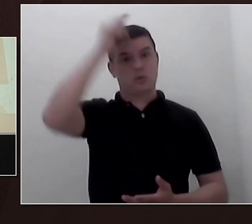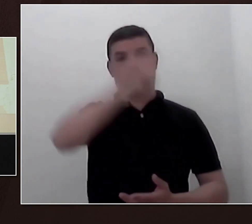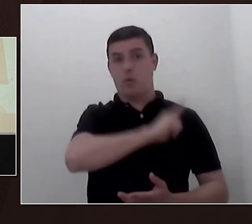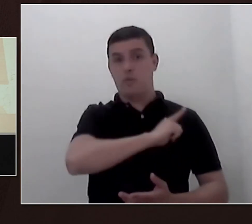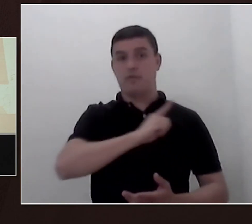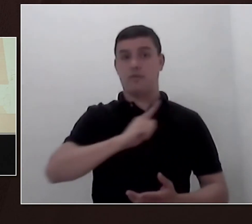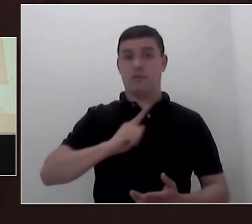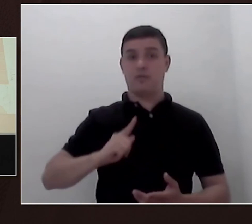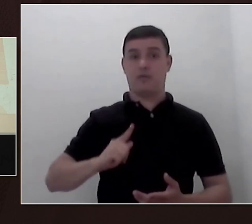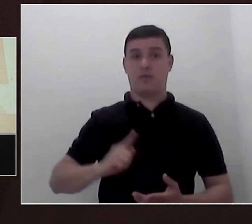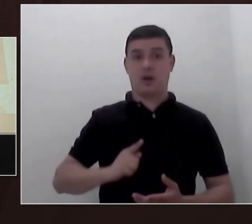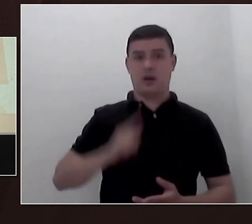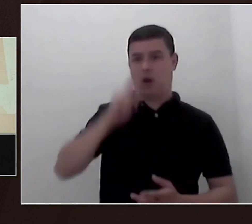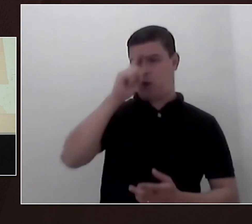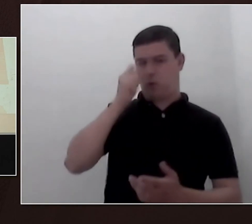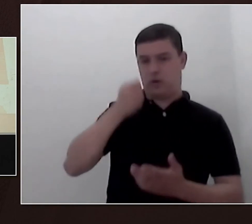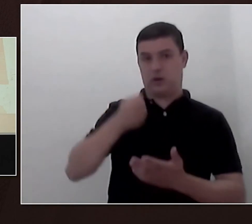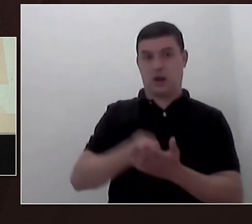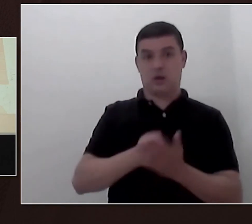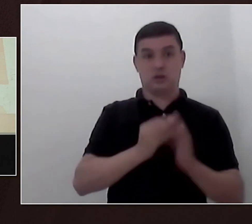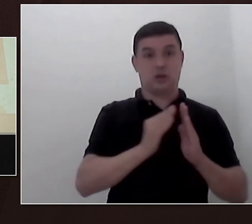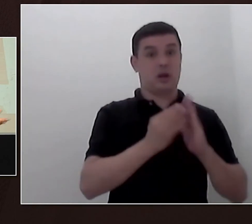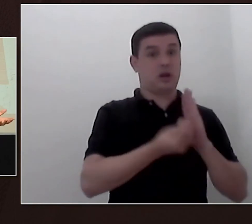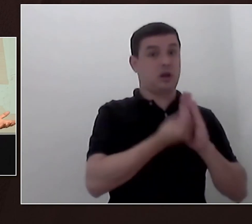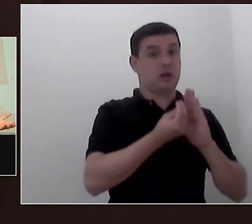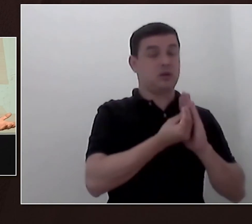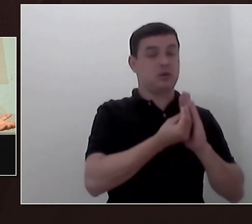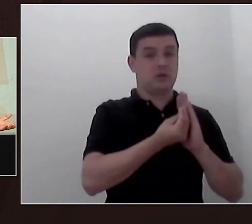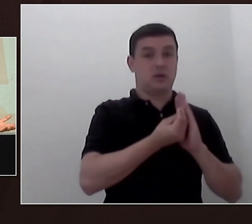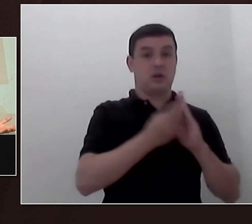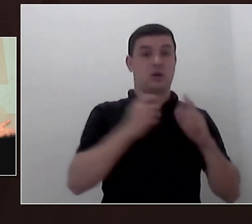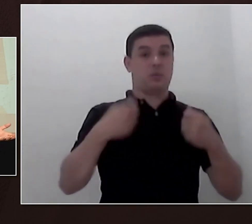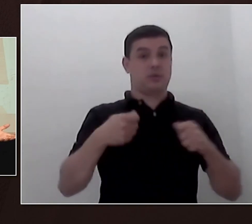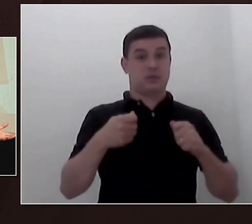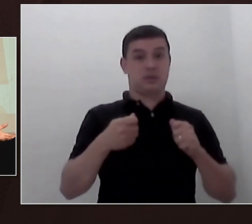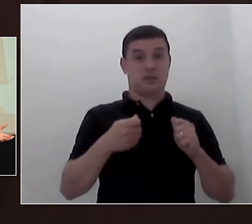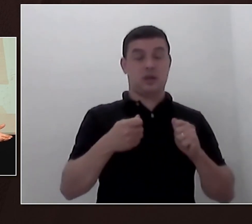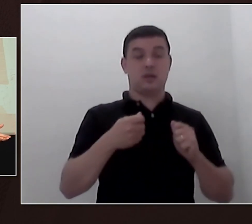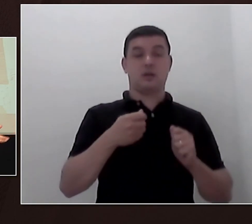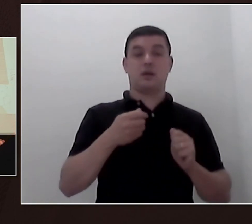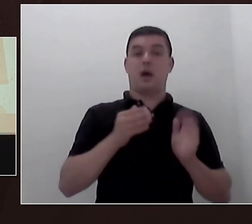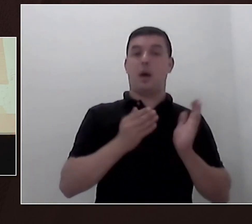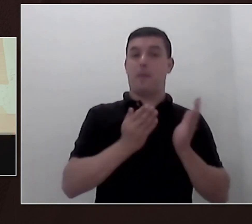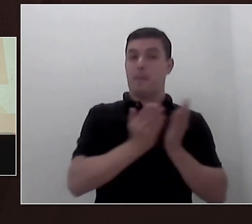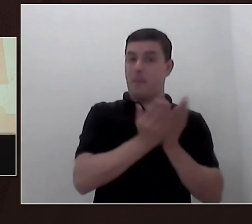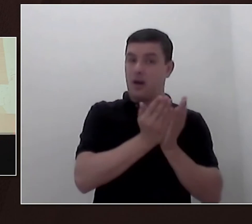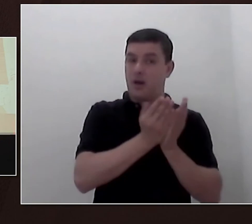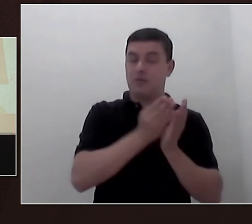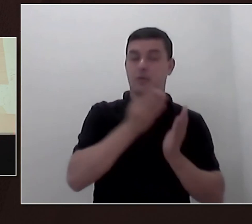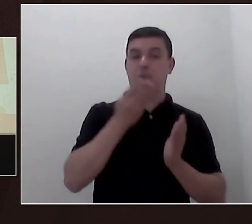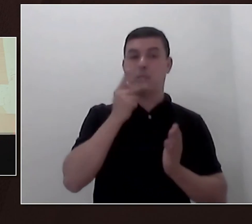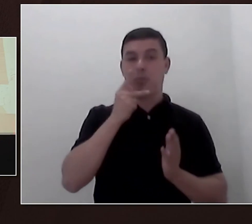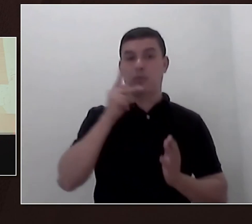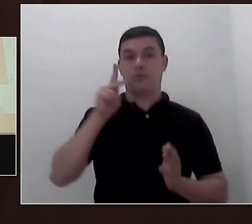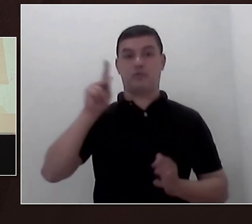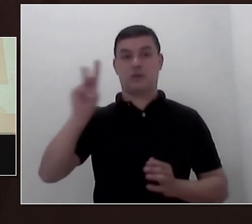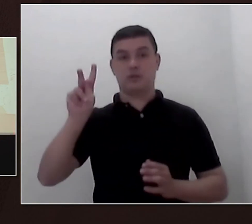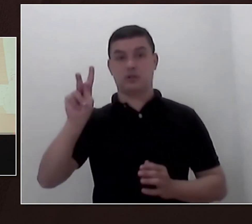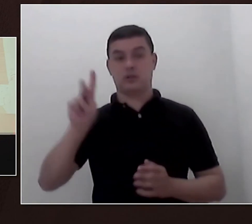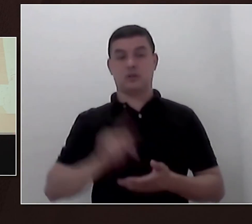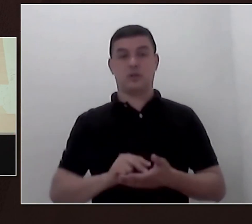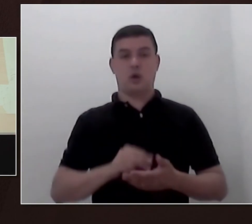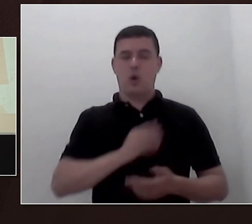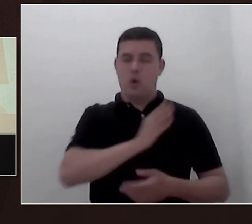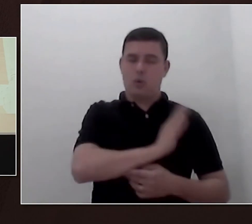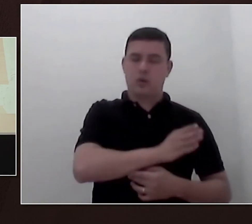autoridade na igreja. É a palavra profética, irmãos, é a palavra profética. Isto é, ter um coração puro e